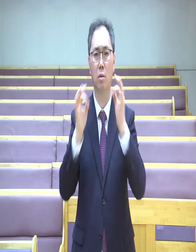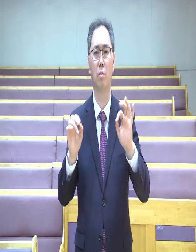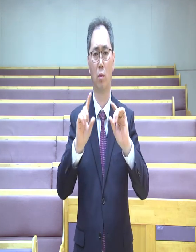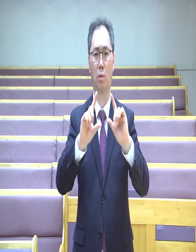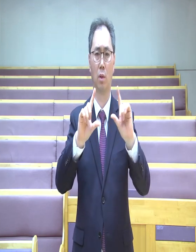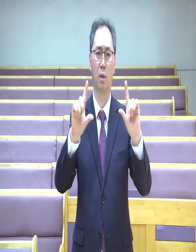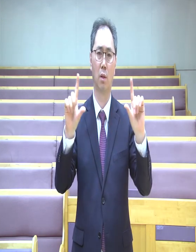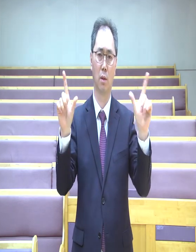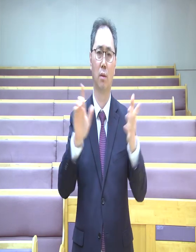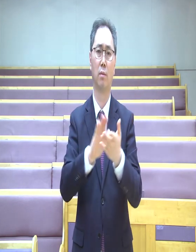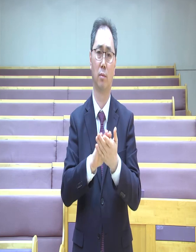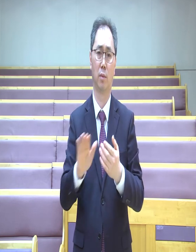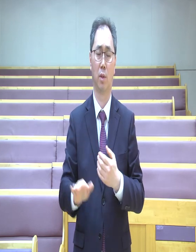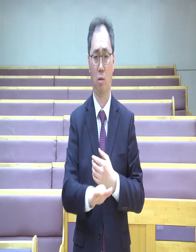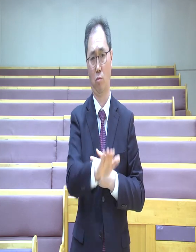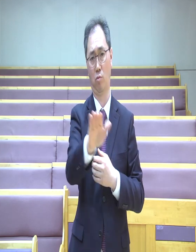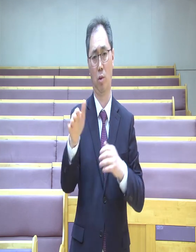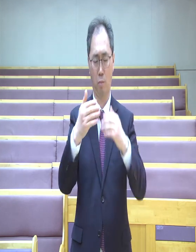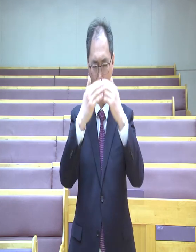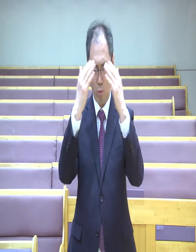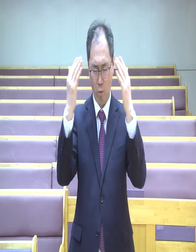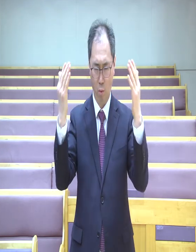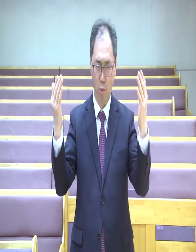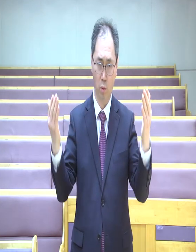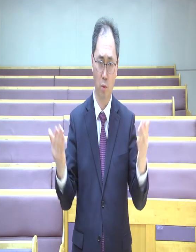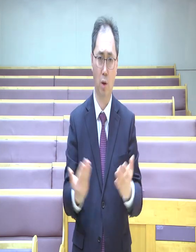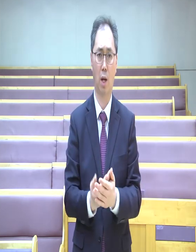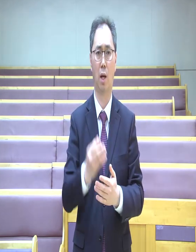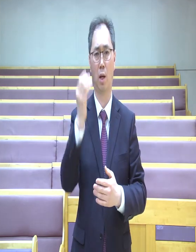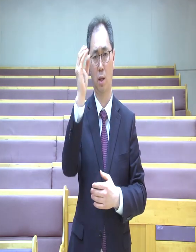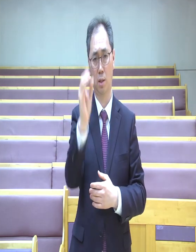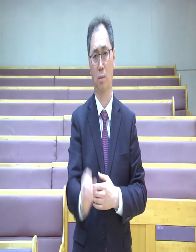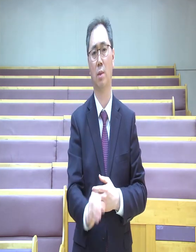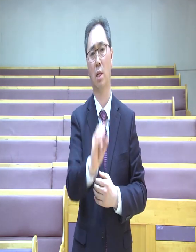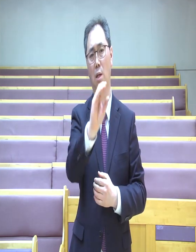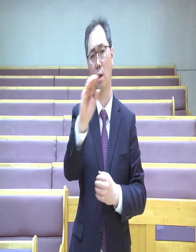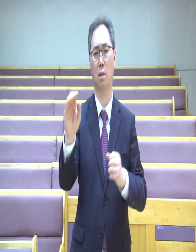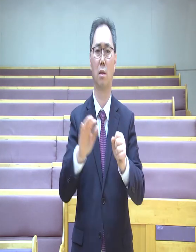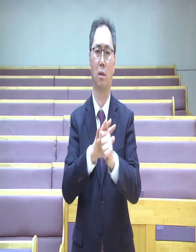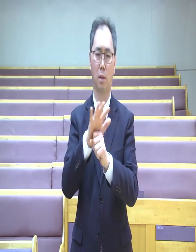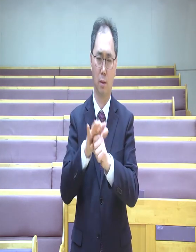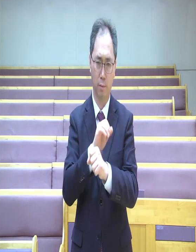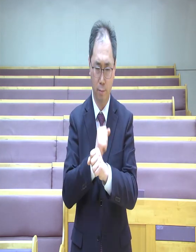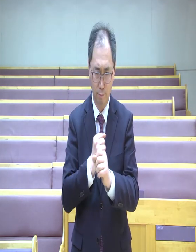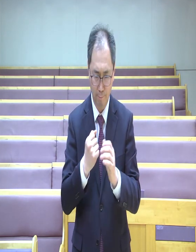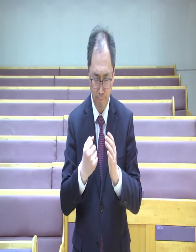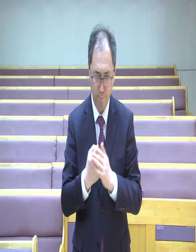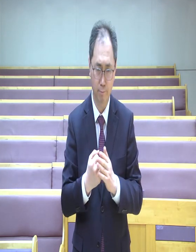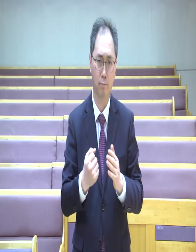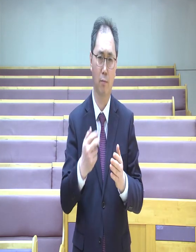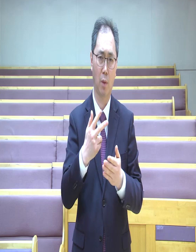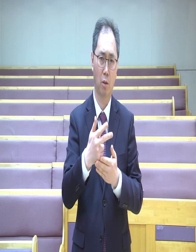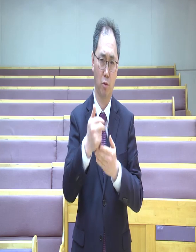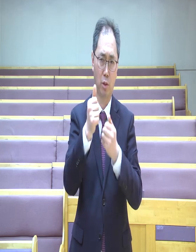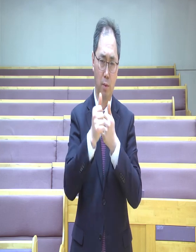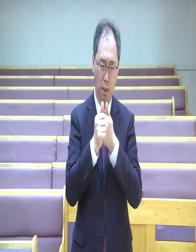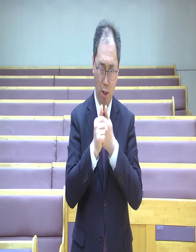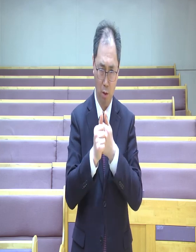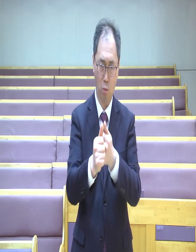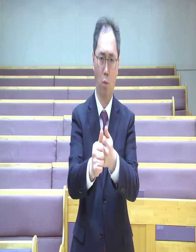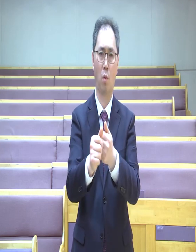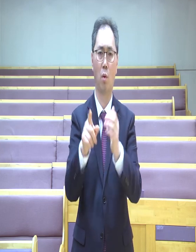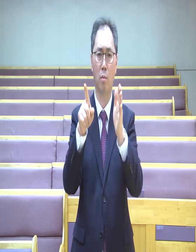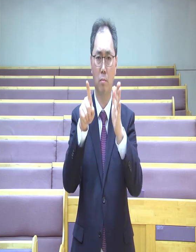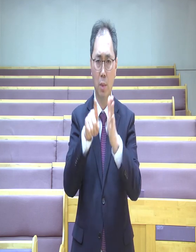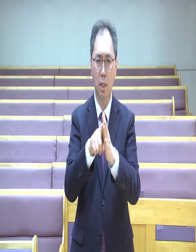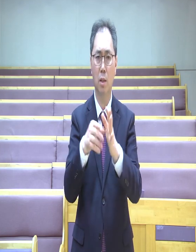바라기는 저와 여러분 모두가 십자가를 사랑하기에 우리가 주님을 따라가고